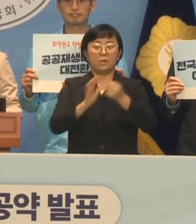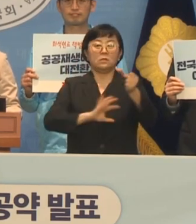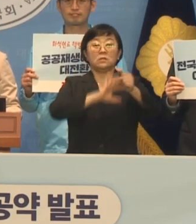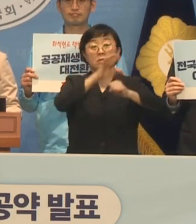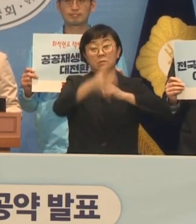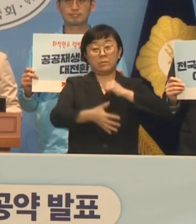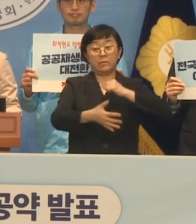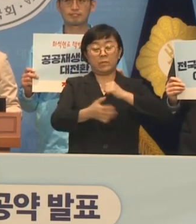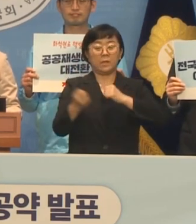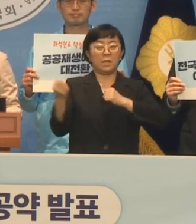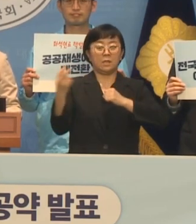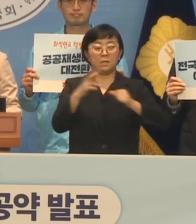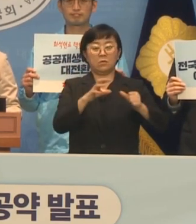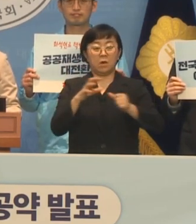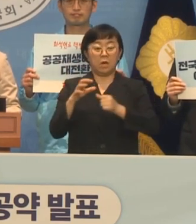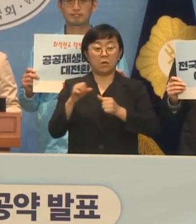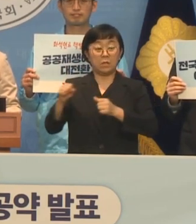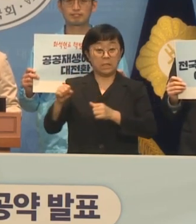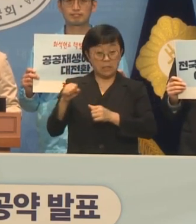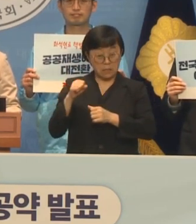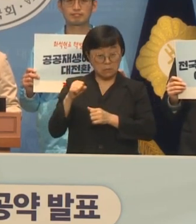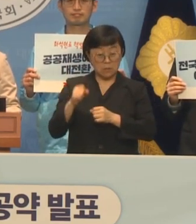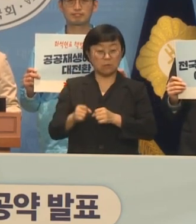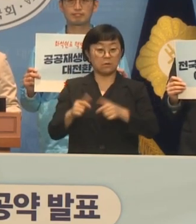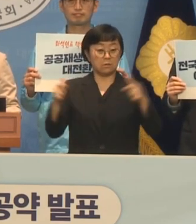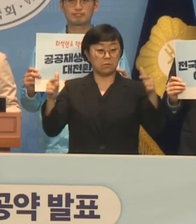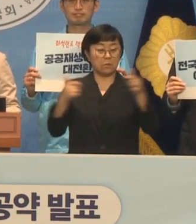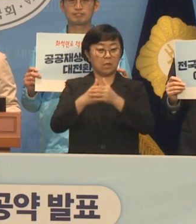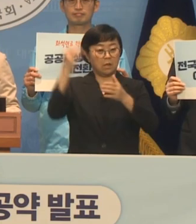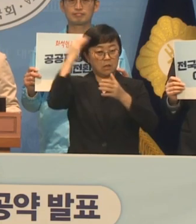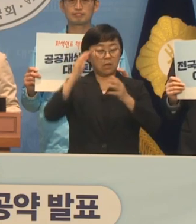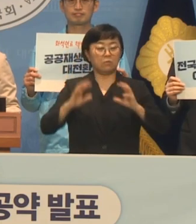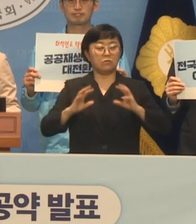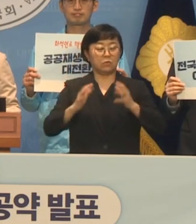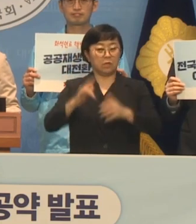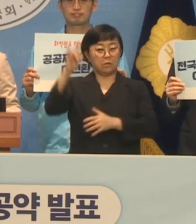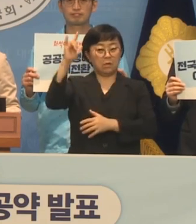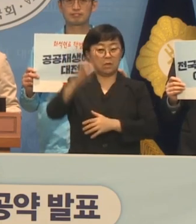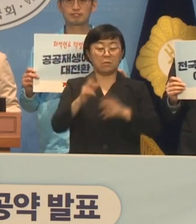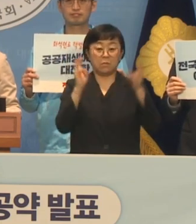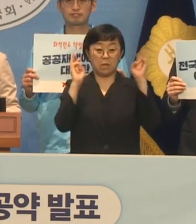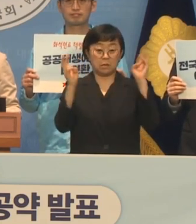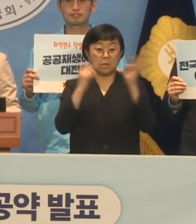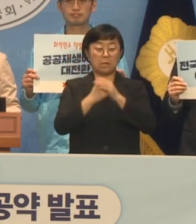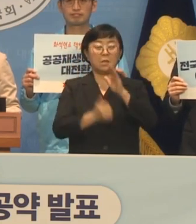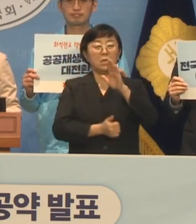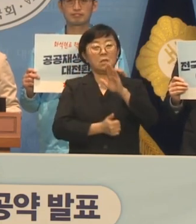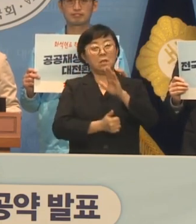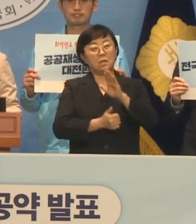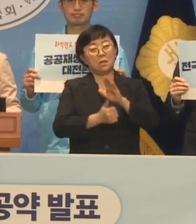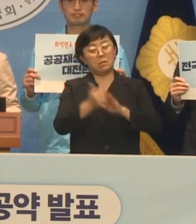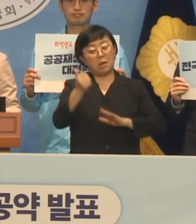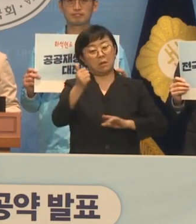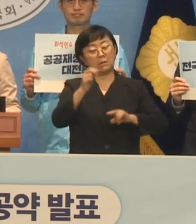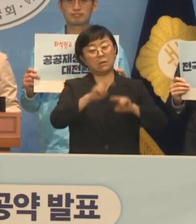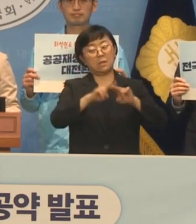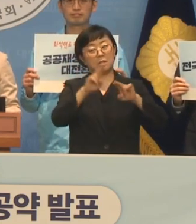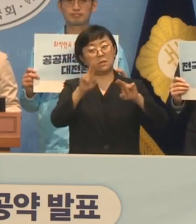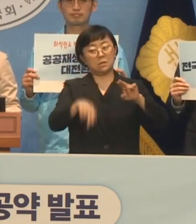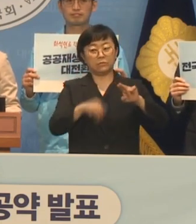세계가 재생에너지 비율을 높이는 사이 우리나라 태양광 업체는 희망 퇴직을 시키고